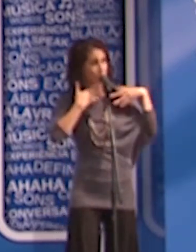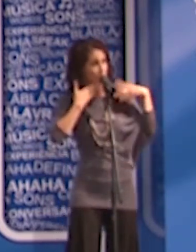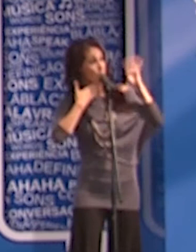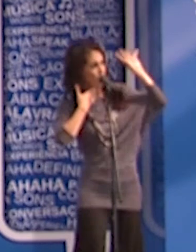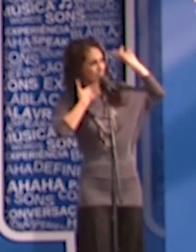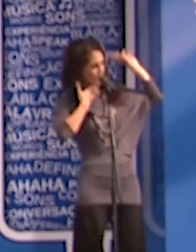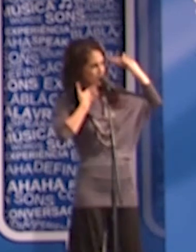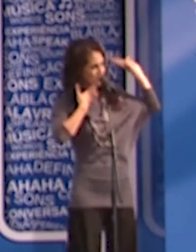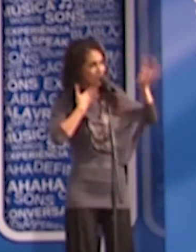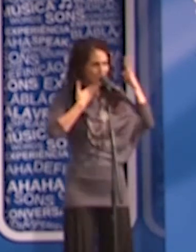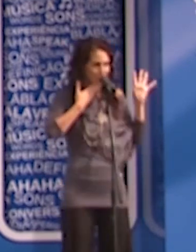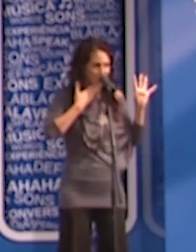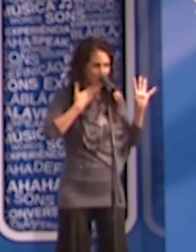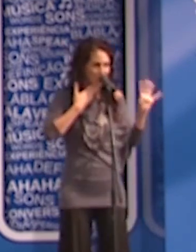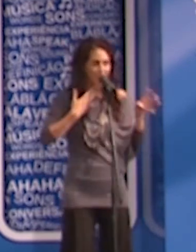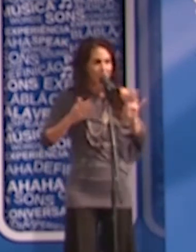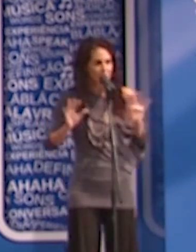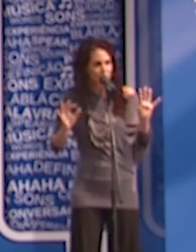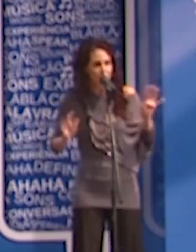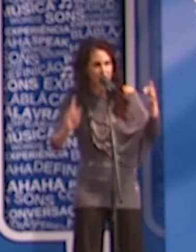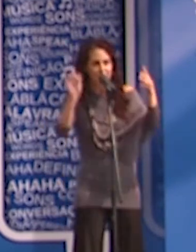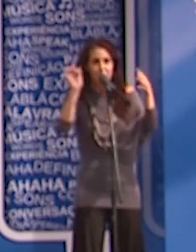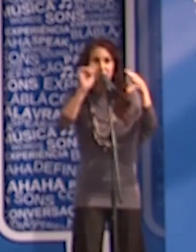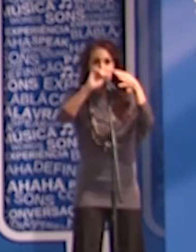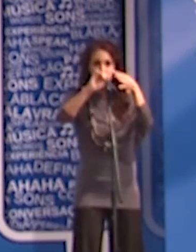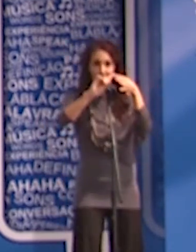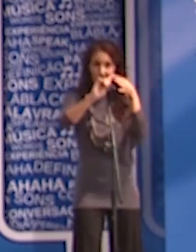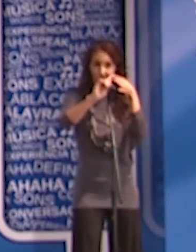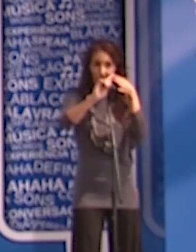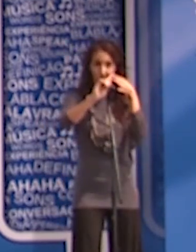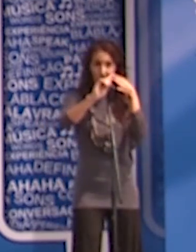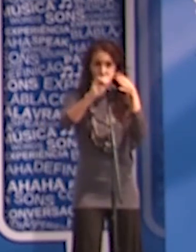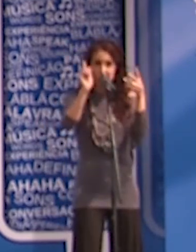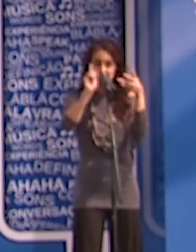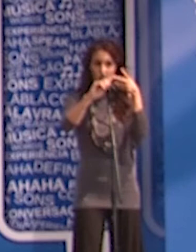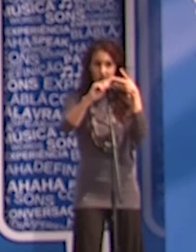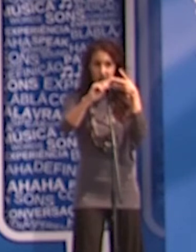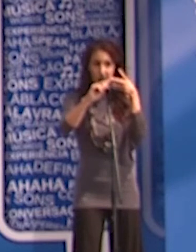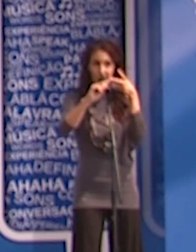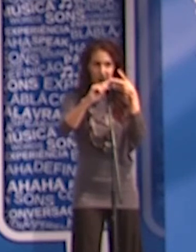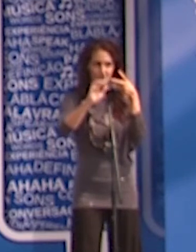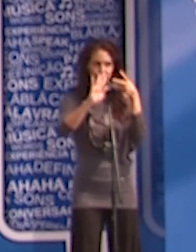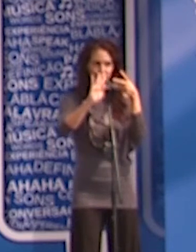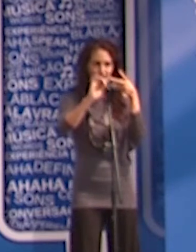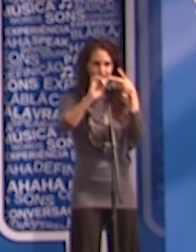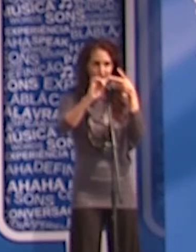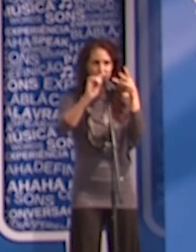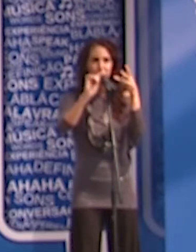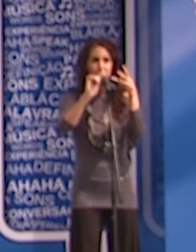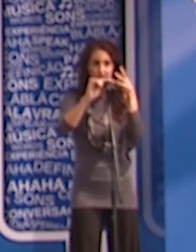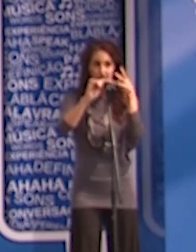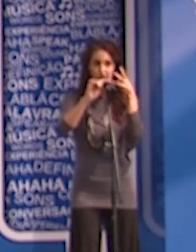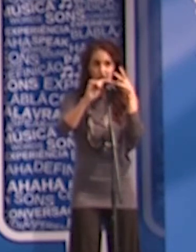mãos, com a nossa voz, e a seguir com as nossas mãos. É muito fácil. Quando quiseres sonhar comigo, onde estiveres, eu estou